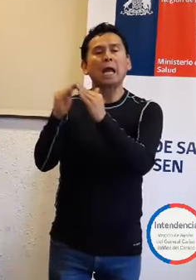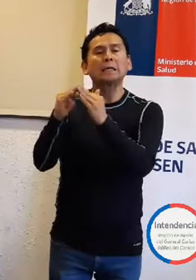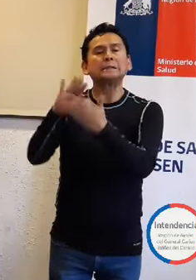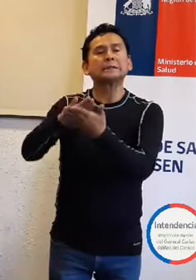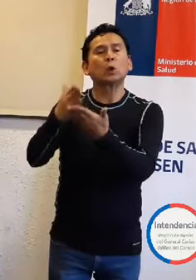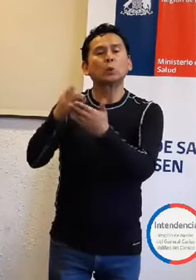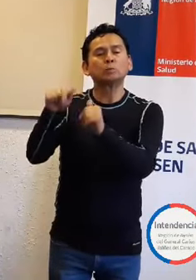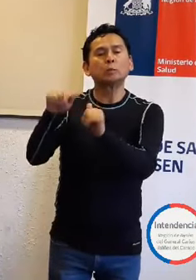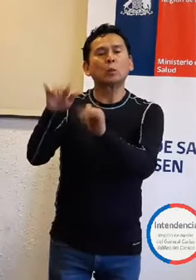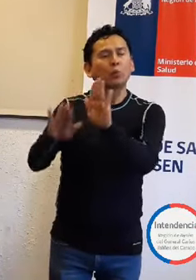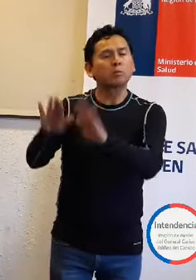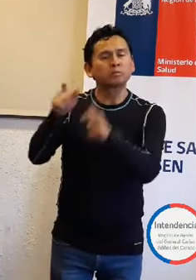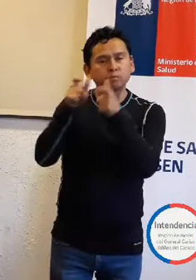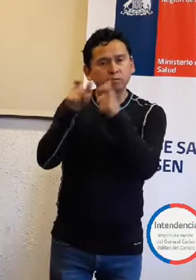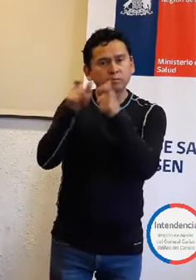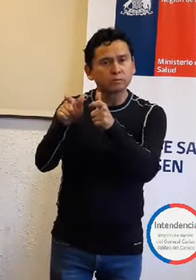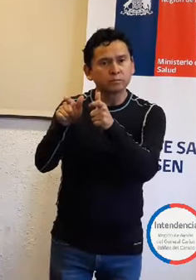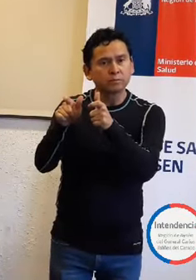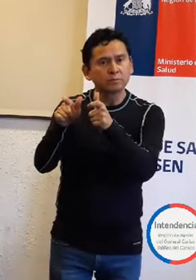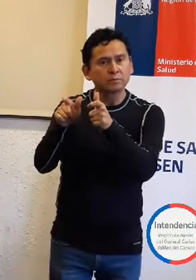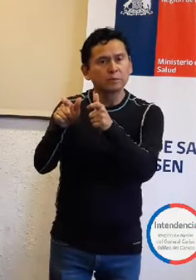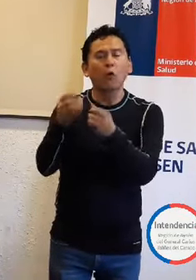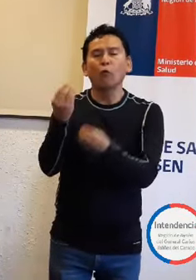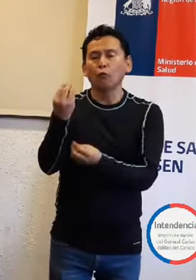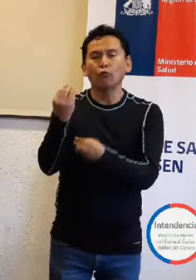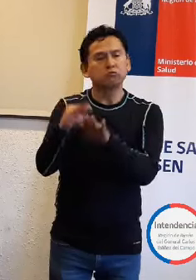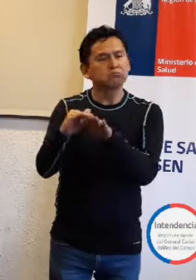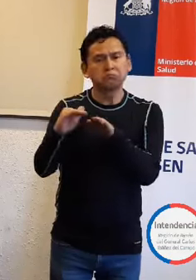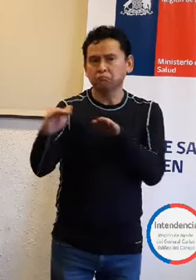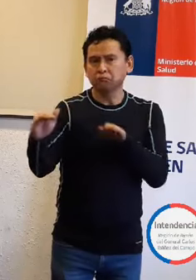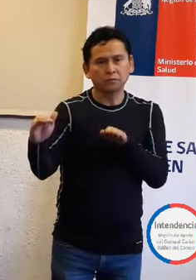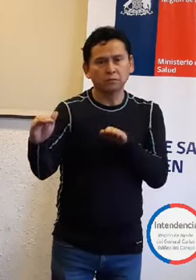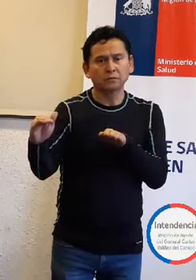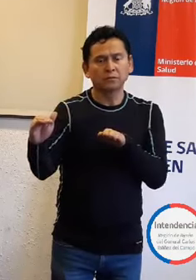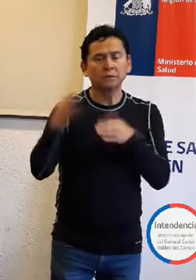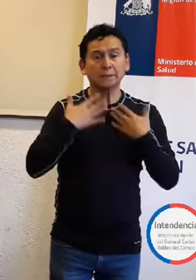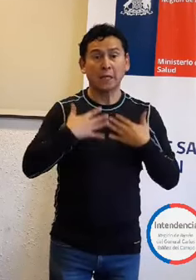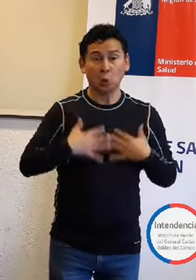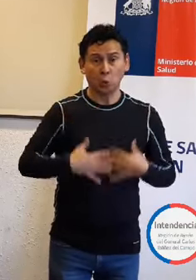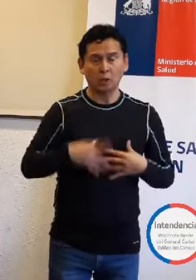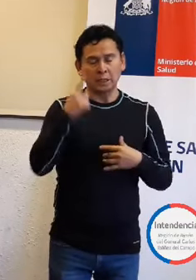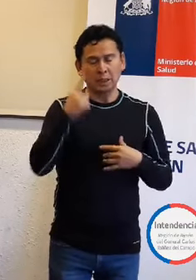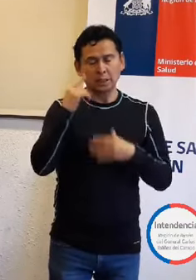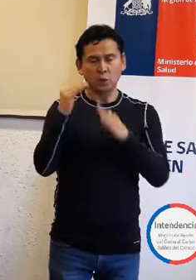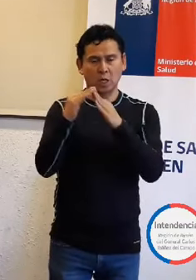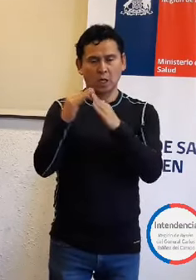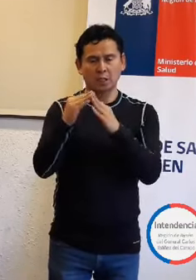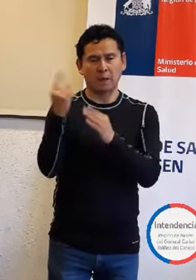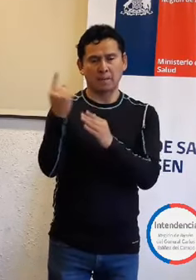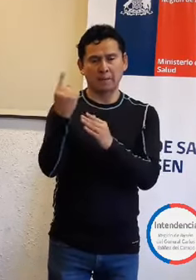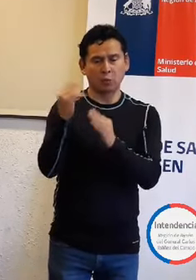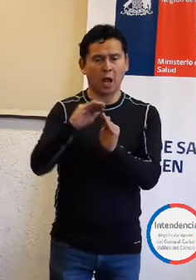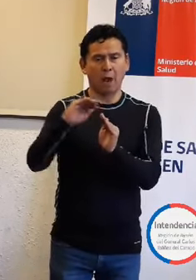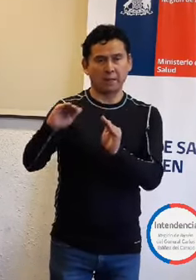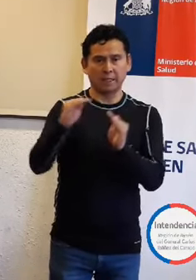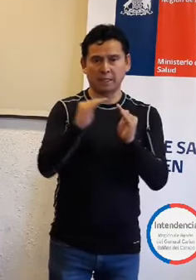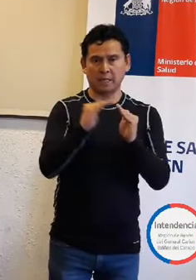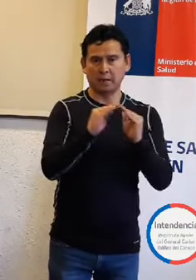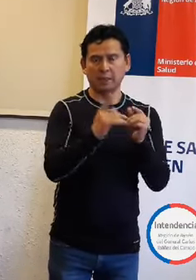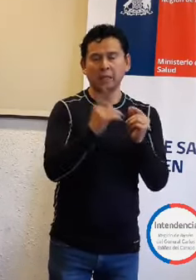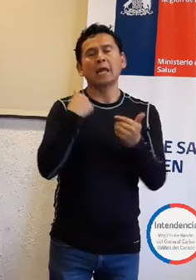sanitaria en Coyhaique con buen estado de salud y una residencia sanitaria como ya les he mencionado